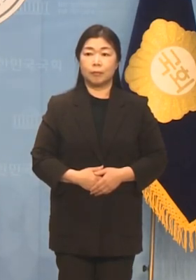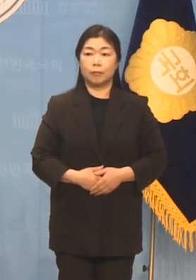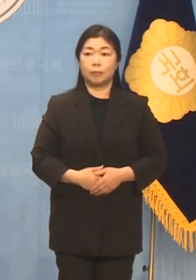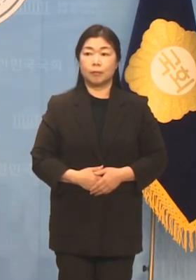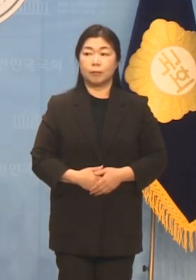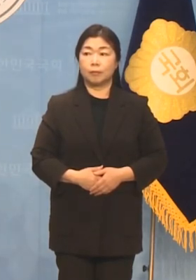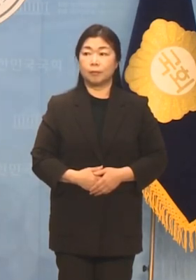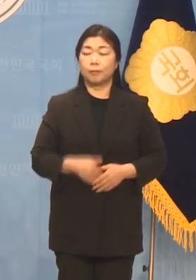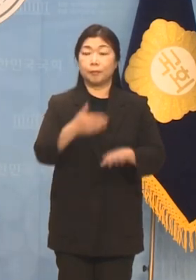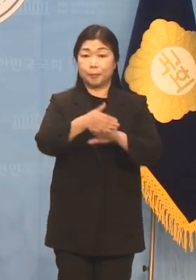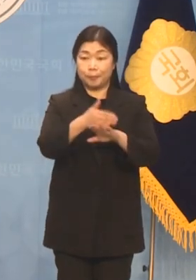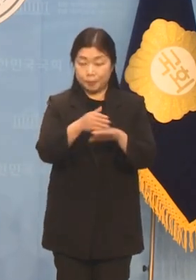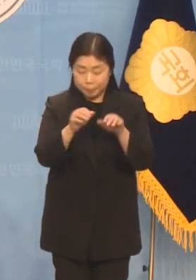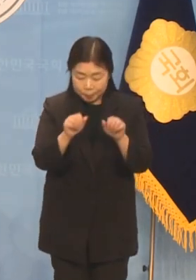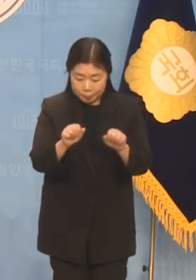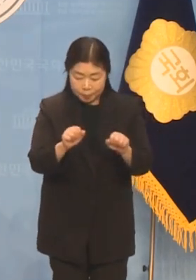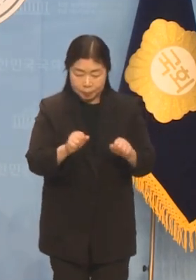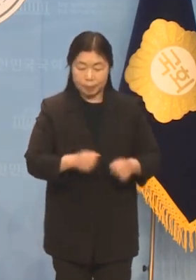감사합니다.